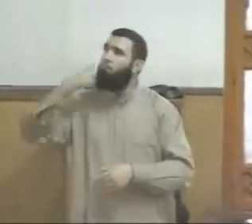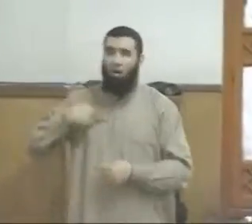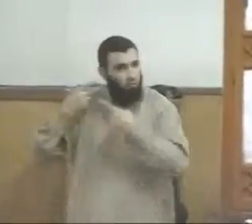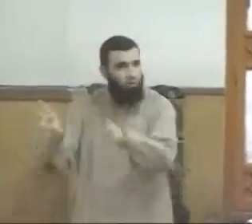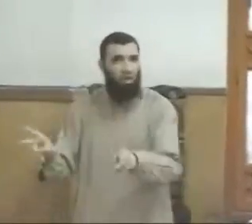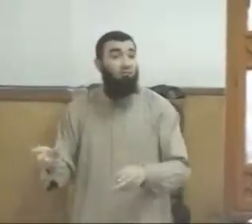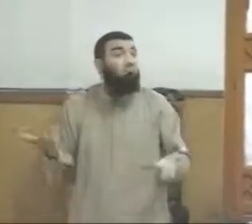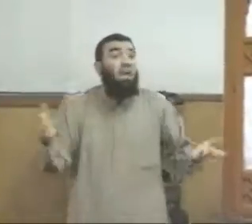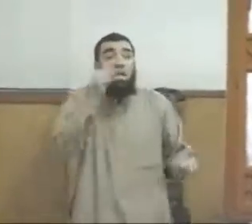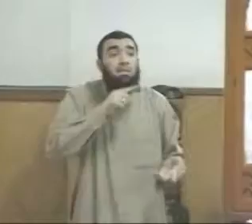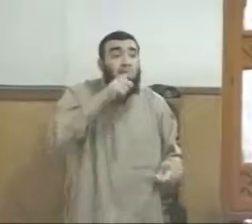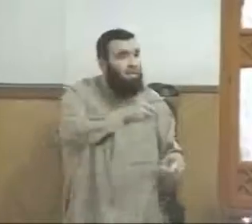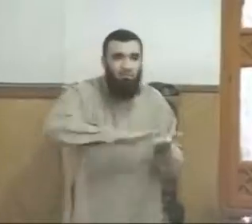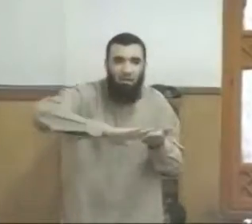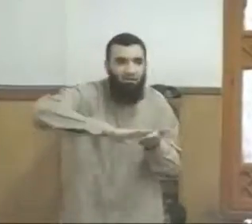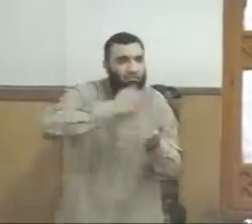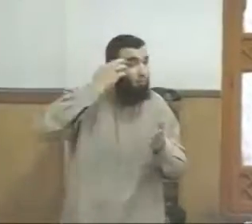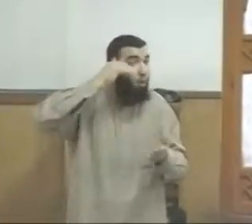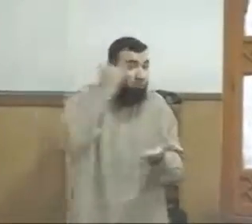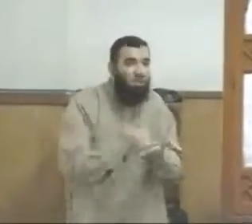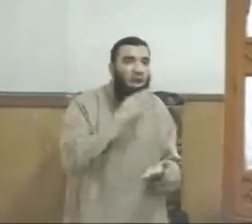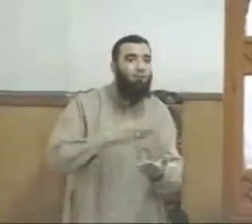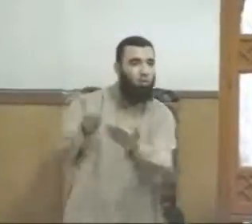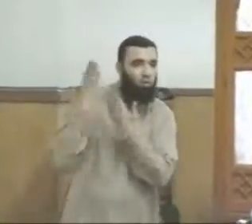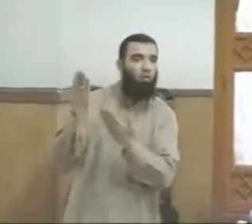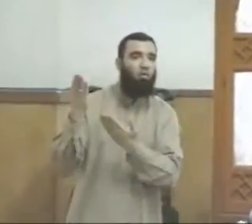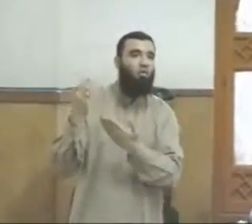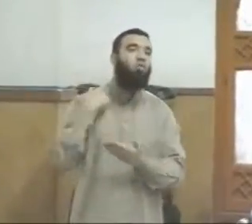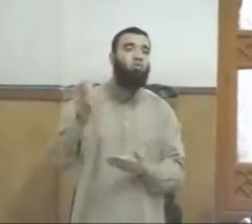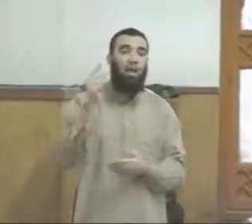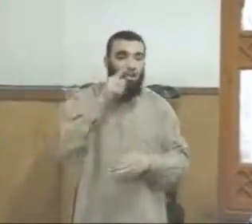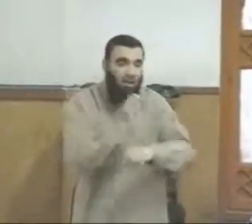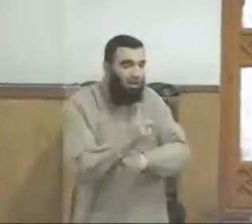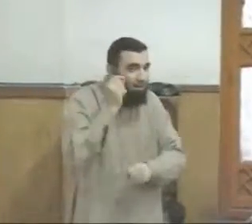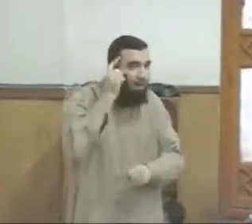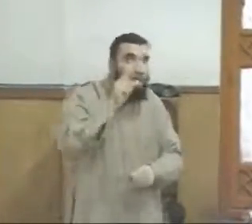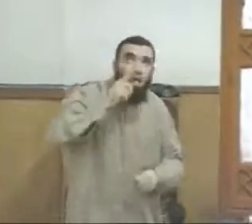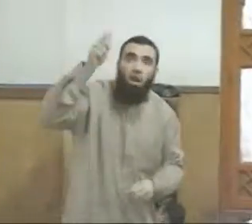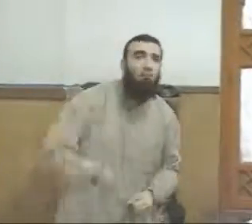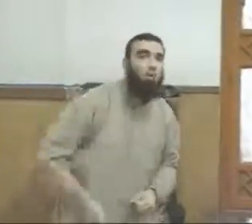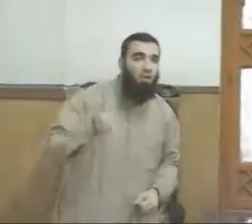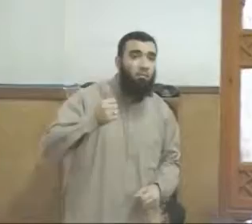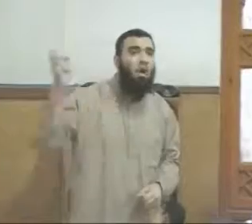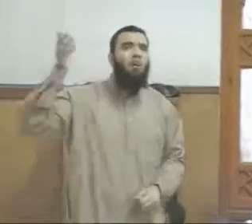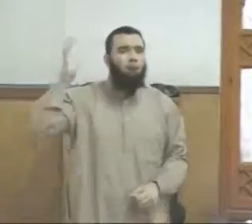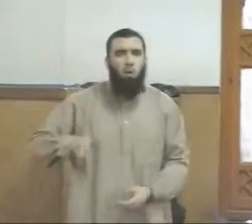أن يكدر سواد أعدائنا، ولا يرضى أن ينزل